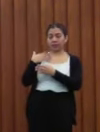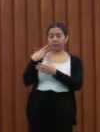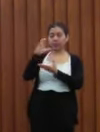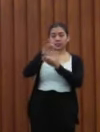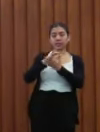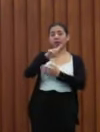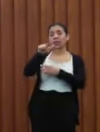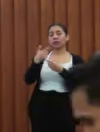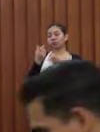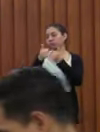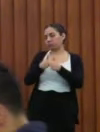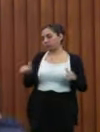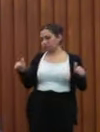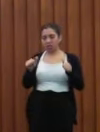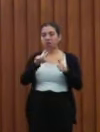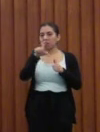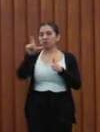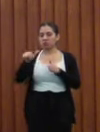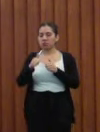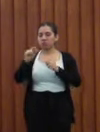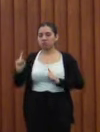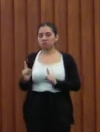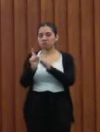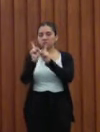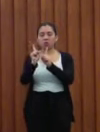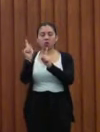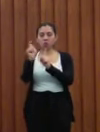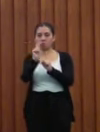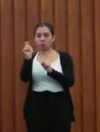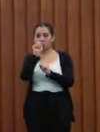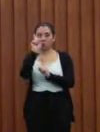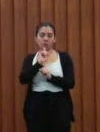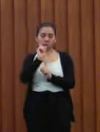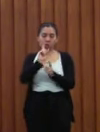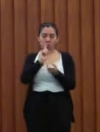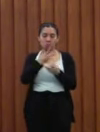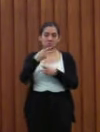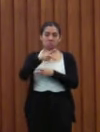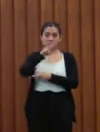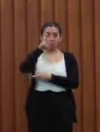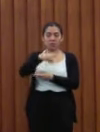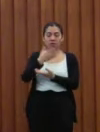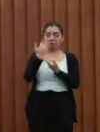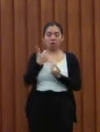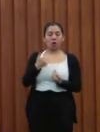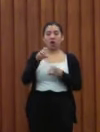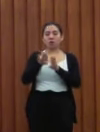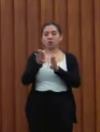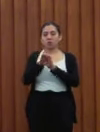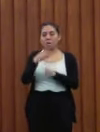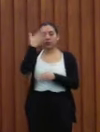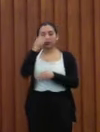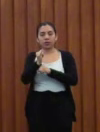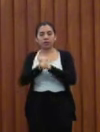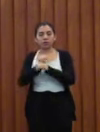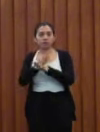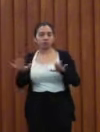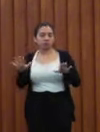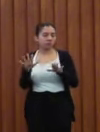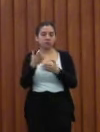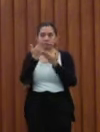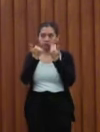presentes, no hay registro de mujeres bisexuales. De hombres bisexuales también encontramos que